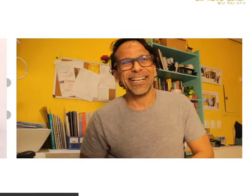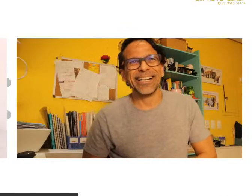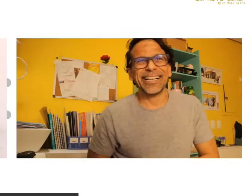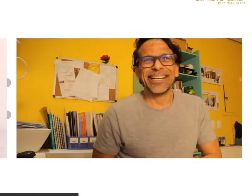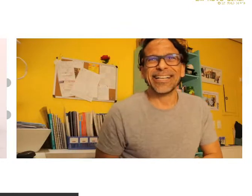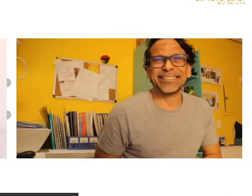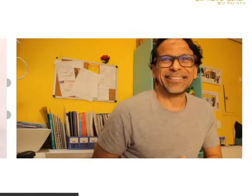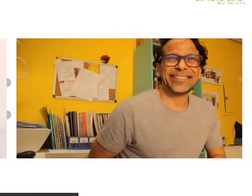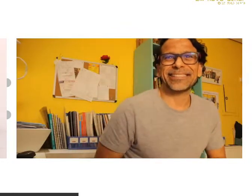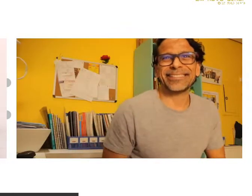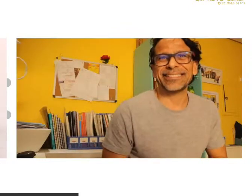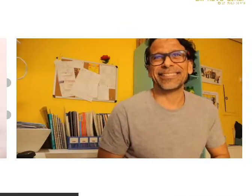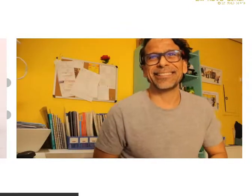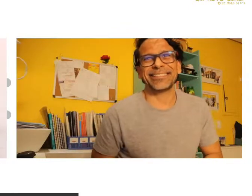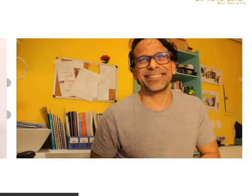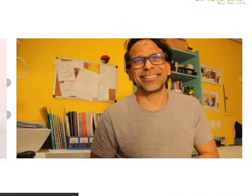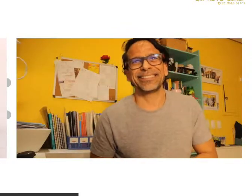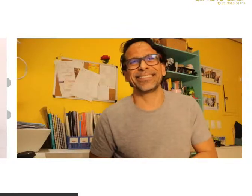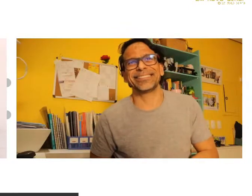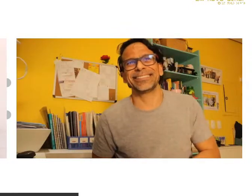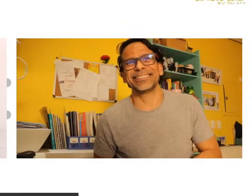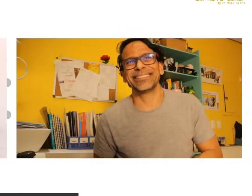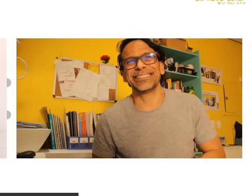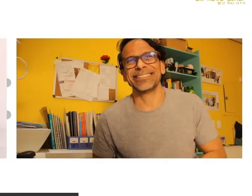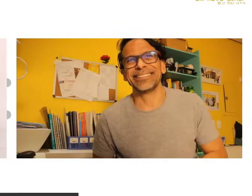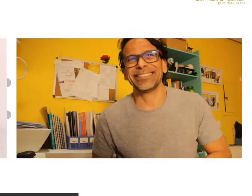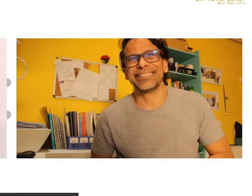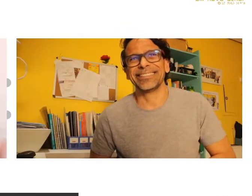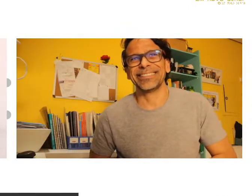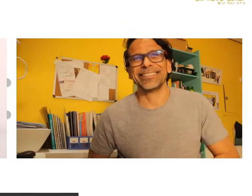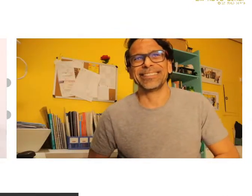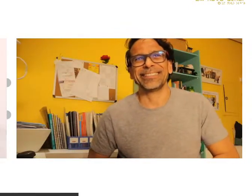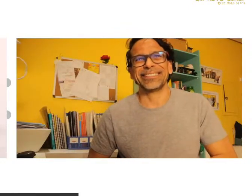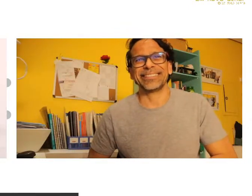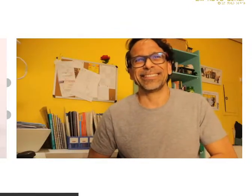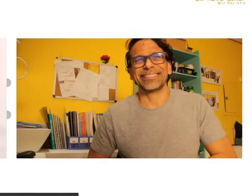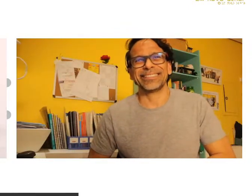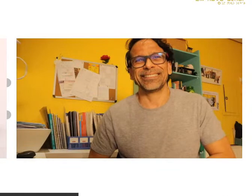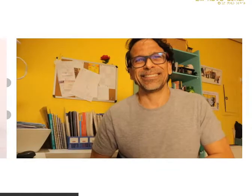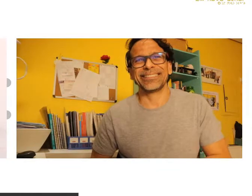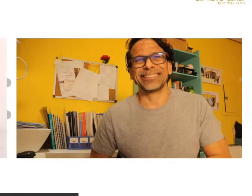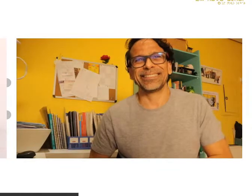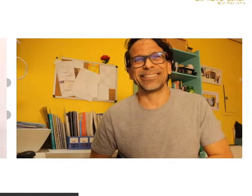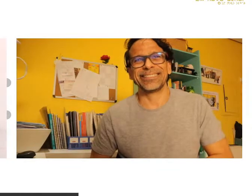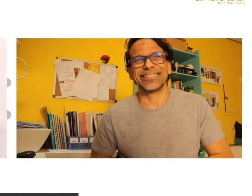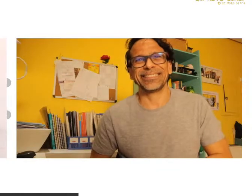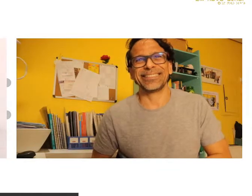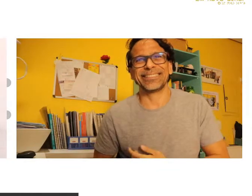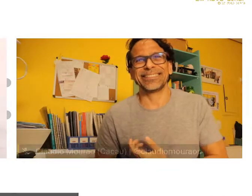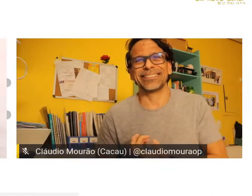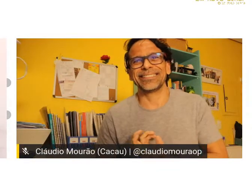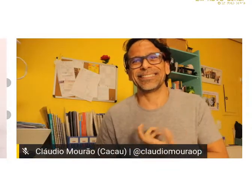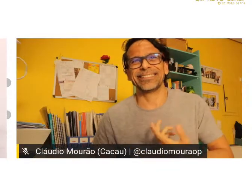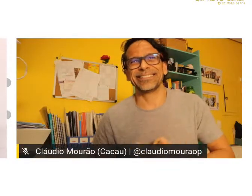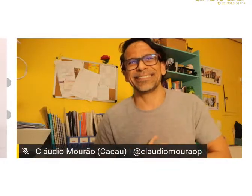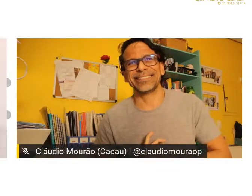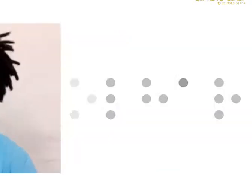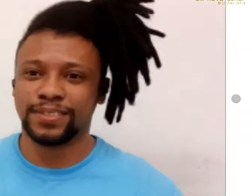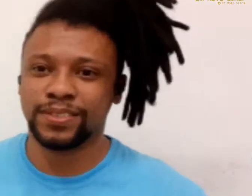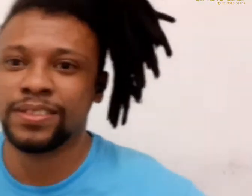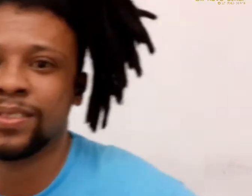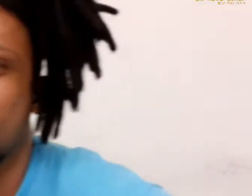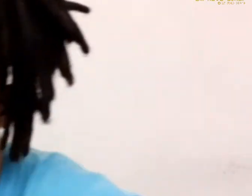aos em pé e ele é de só oportunidade de estar perguntando tu estás a minha temática na pesquisa